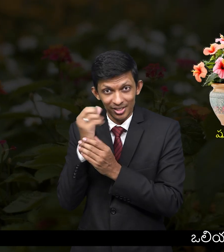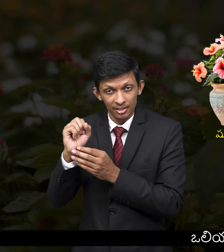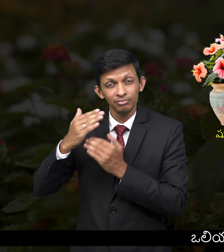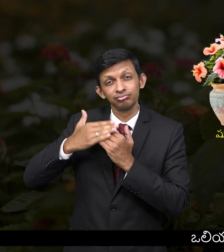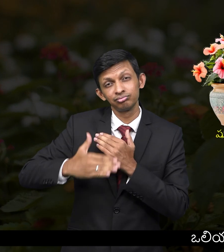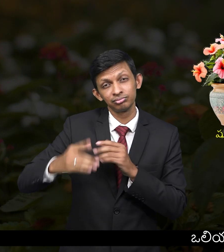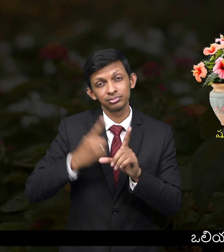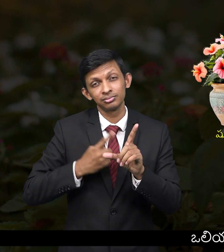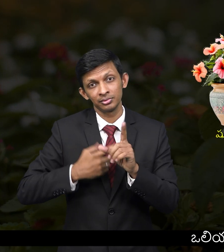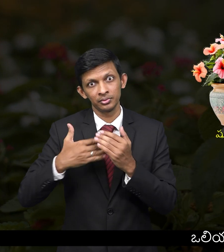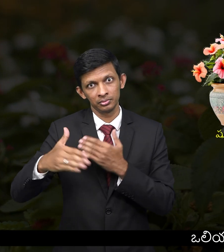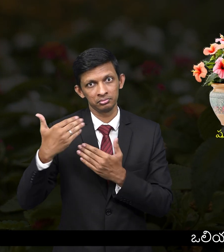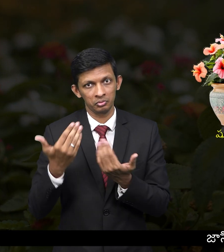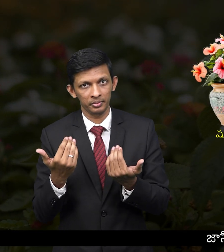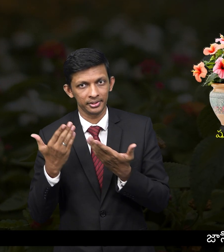ఒలియాండర్,